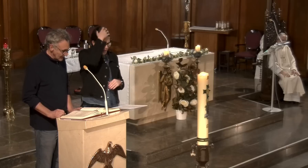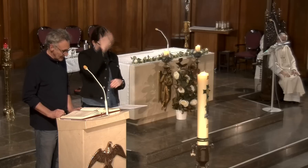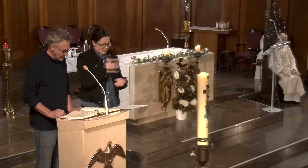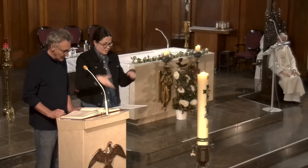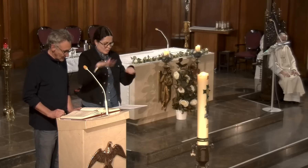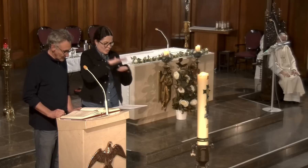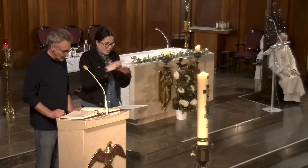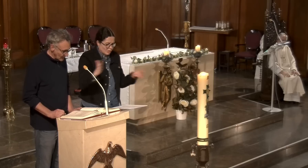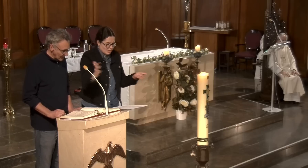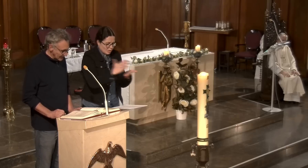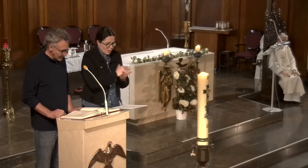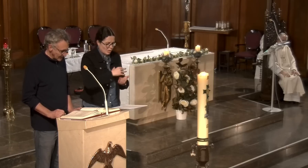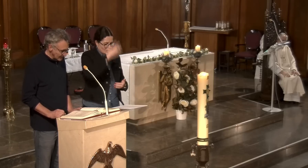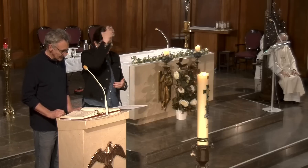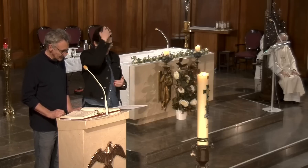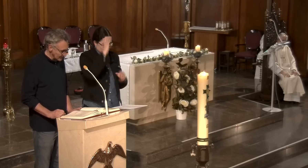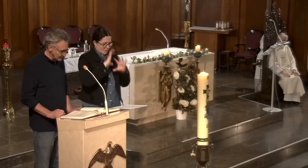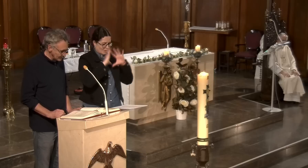emperador de toda la Tierra